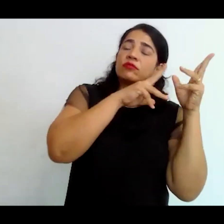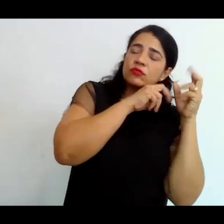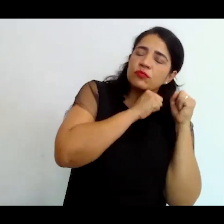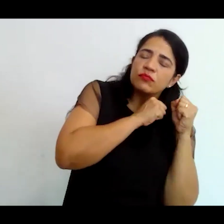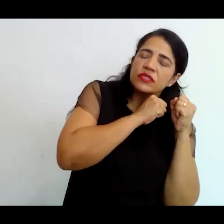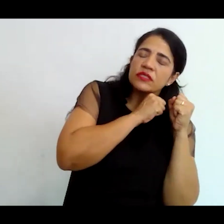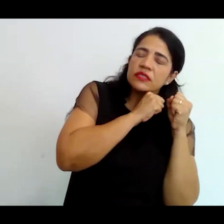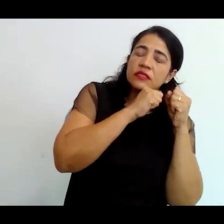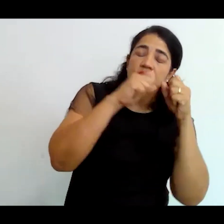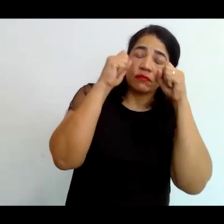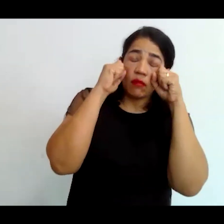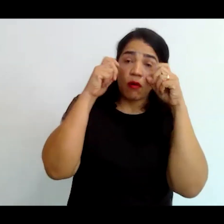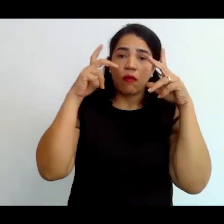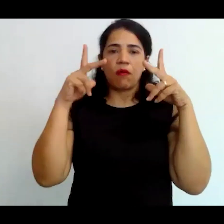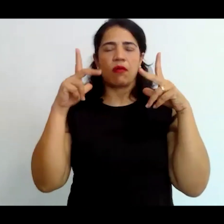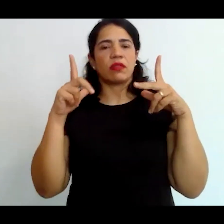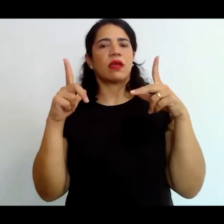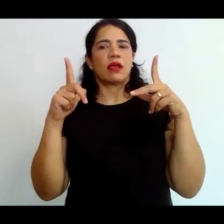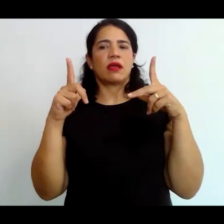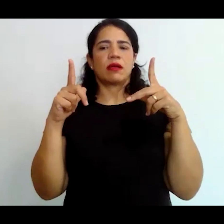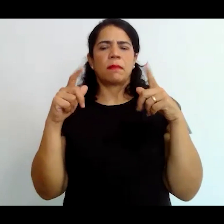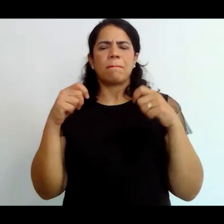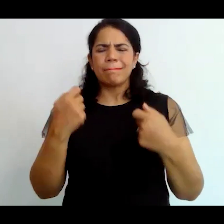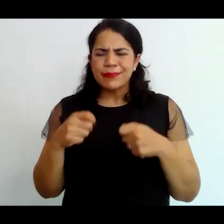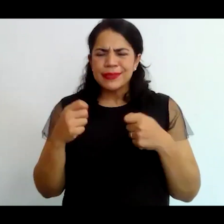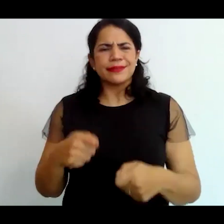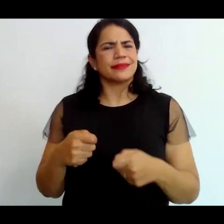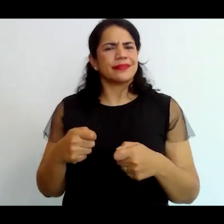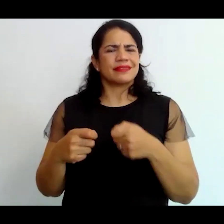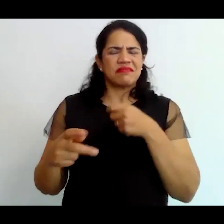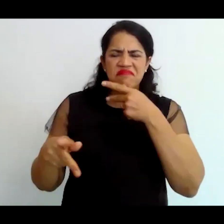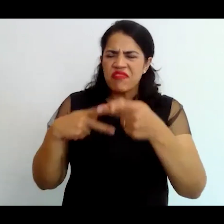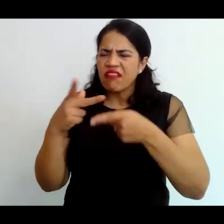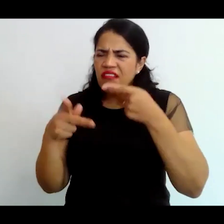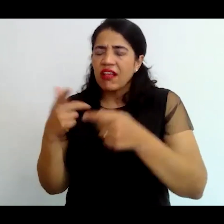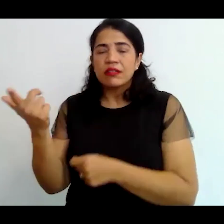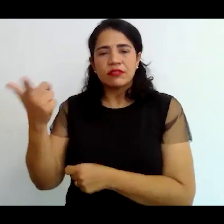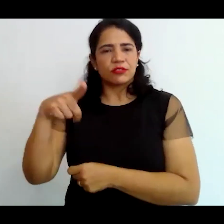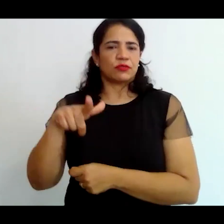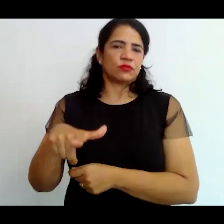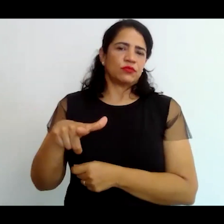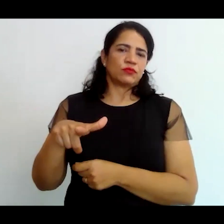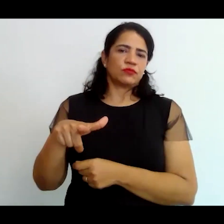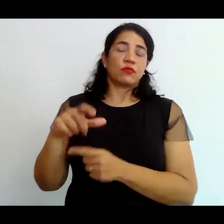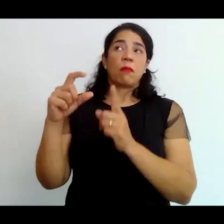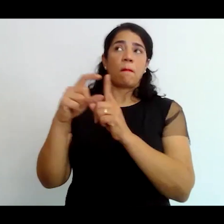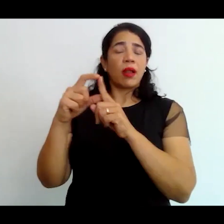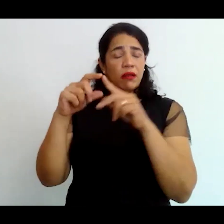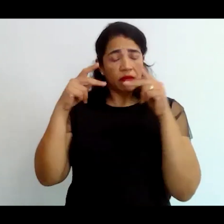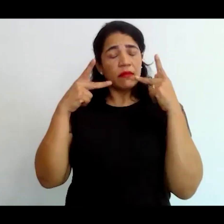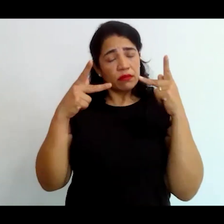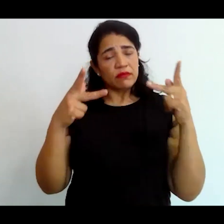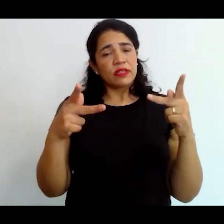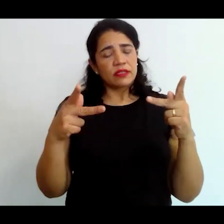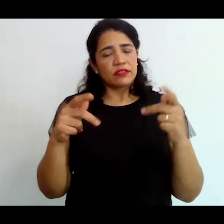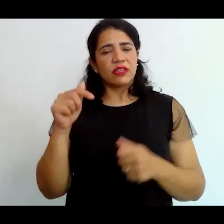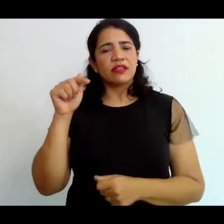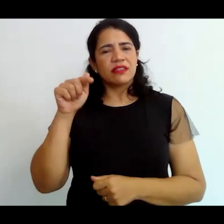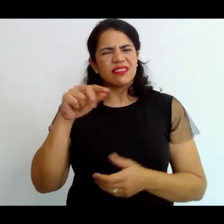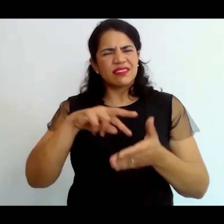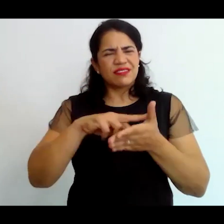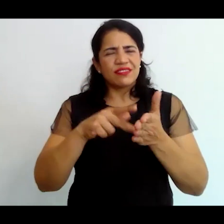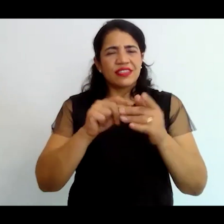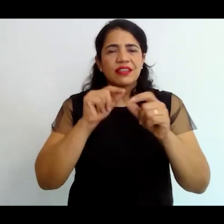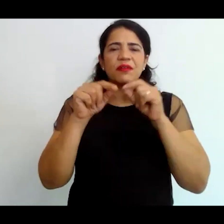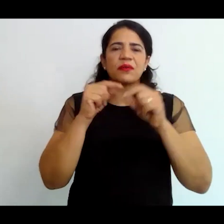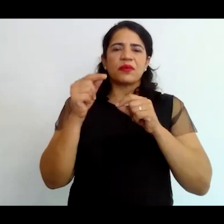é imersão na palavra pura, não é isso? O André Oliveira